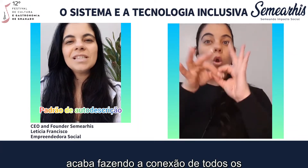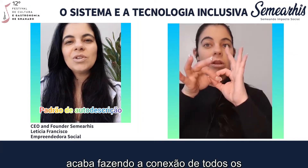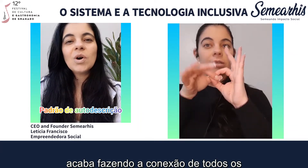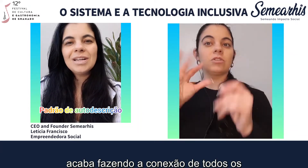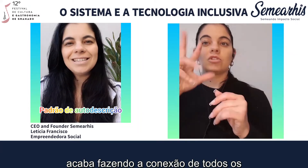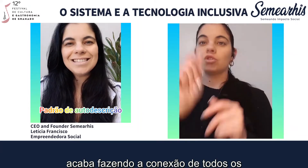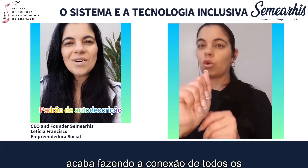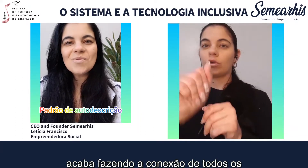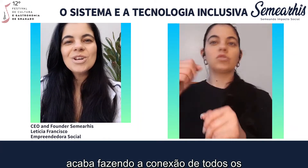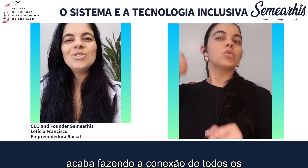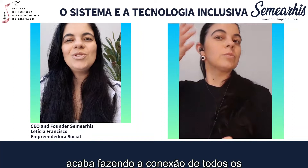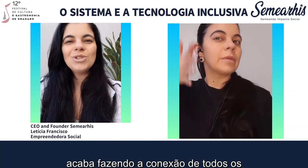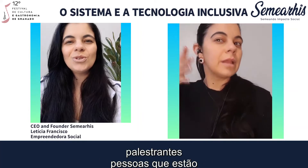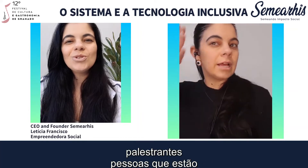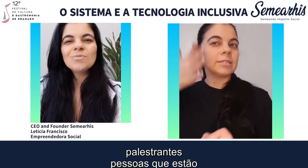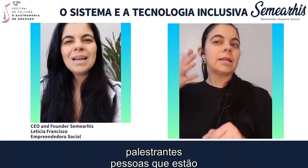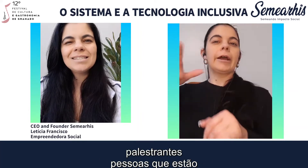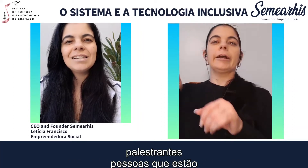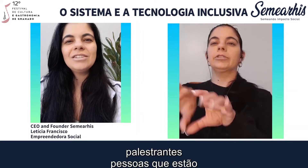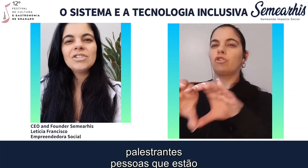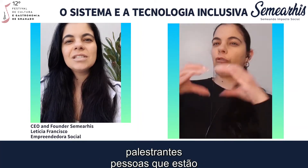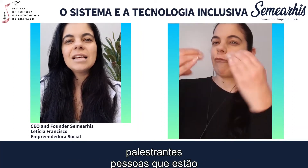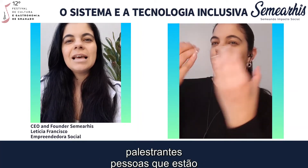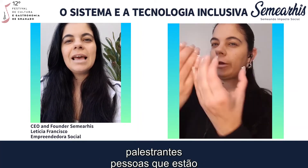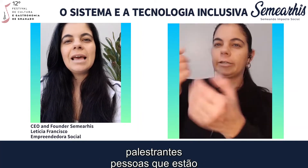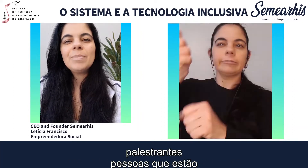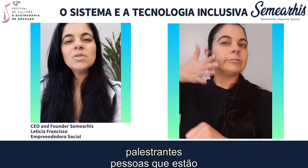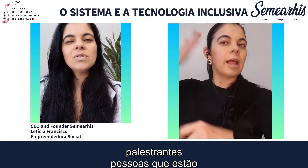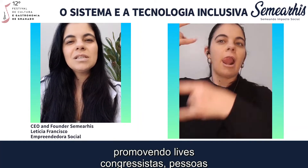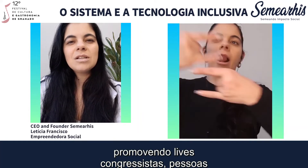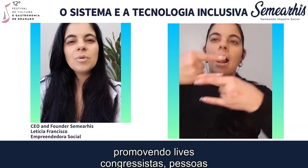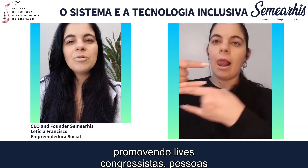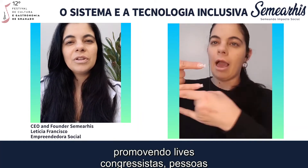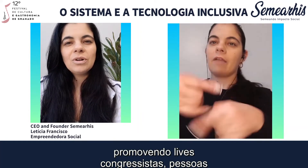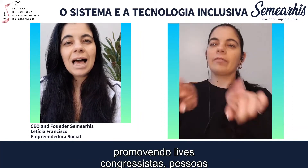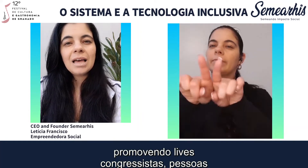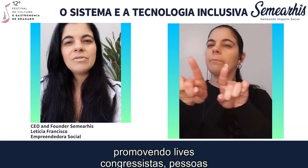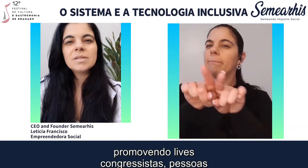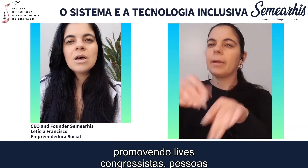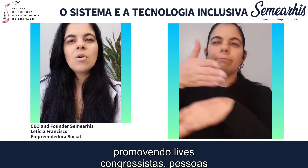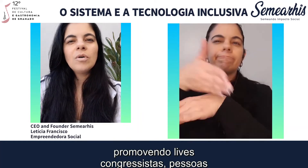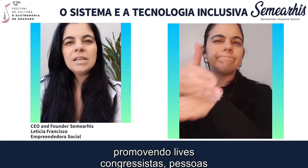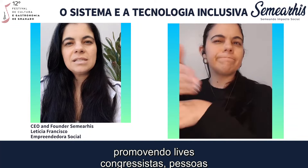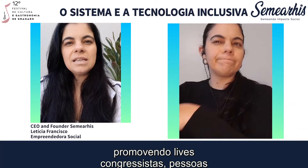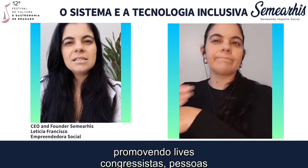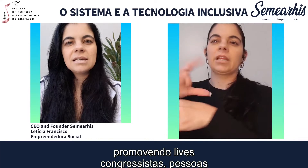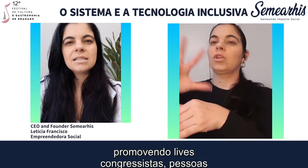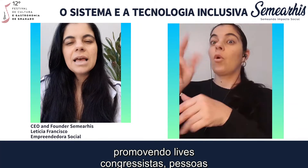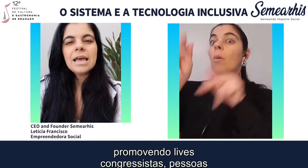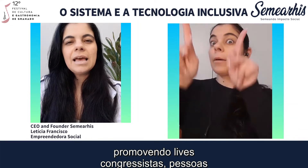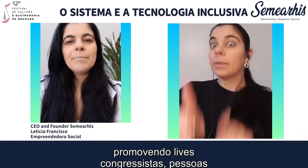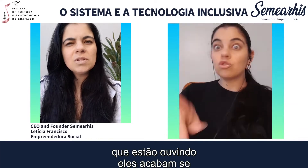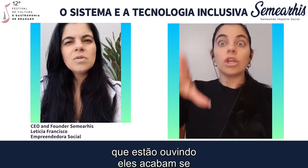acaba fazendo a conexão de todos os palestrantes, pessoas que estão promovendo lives,